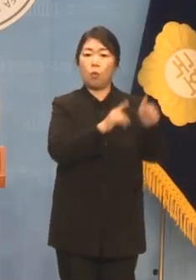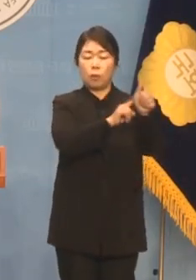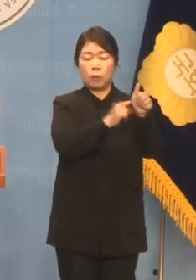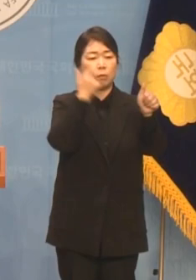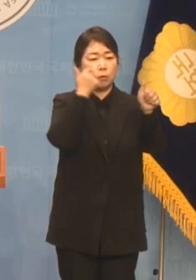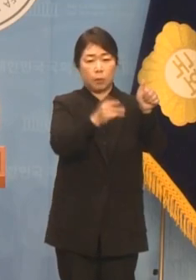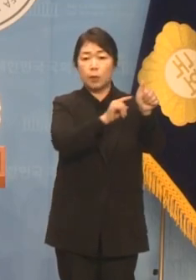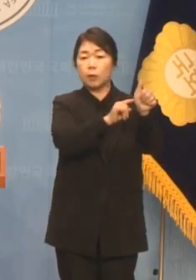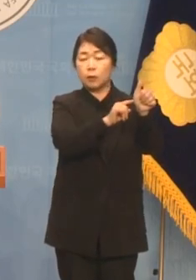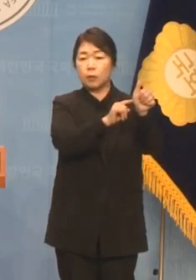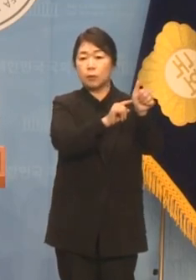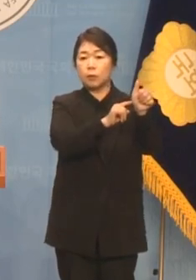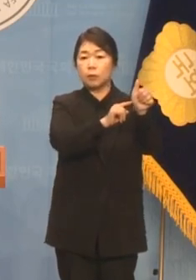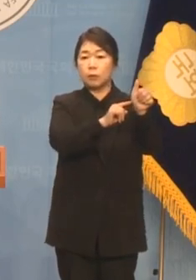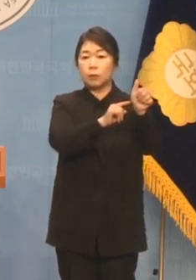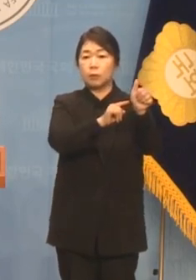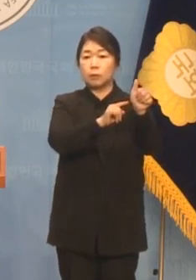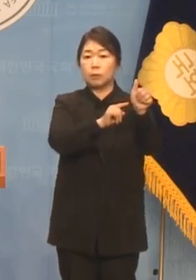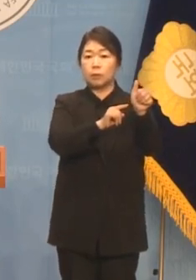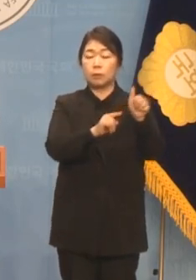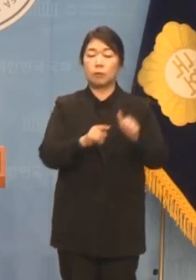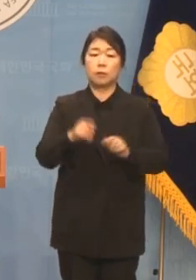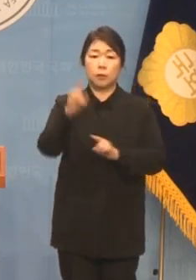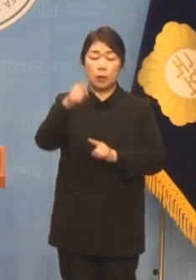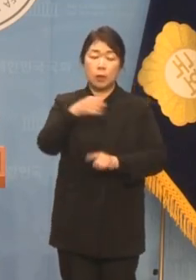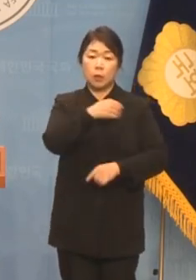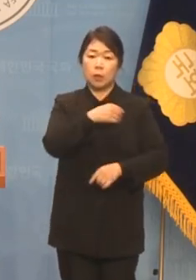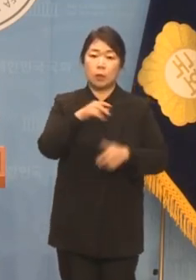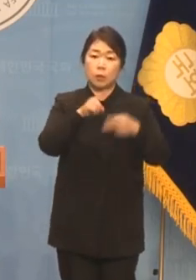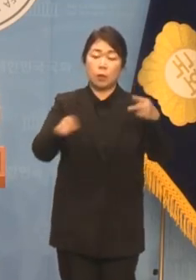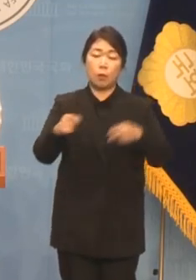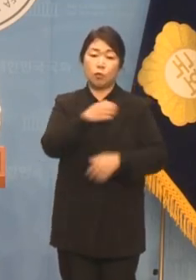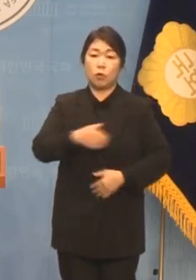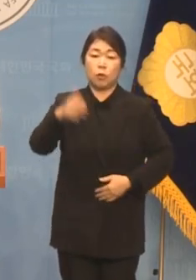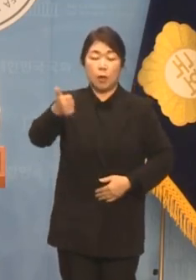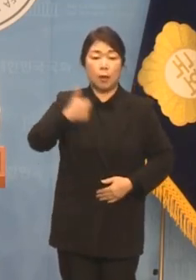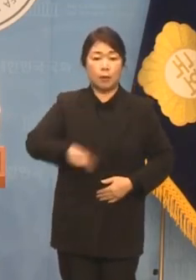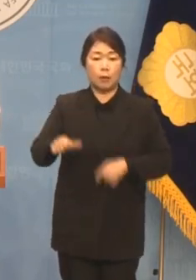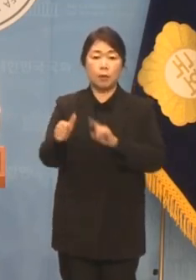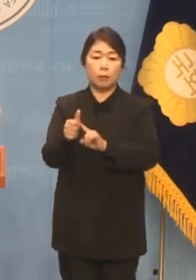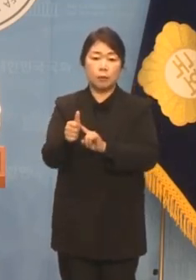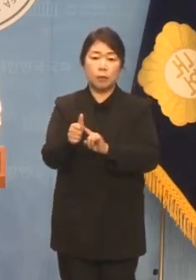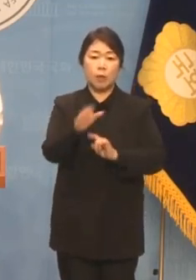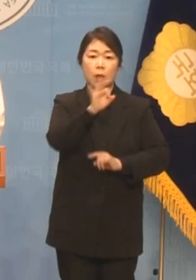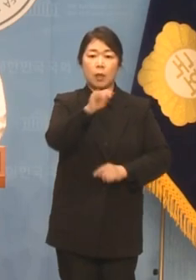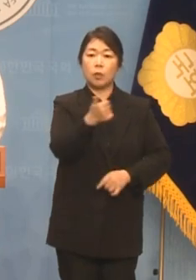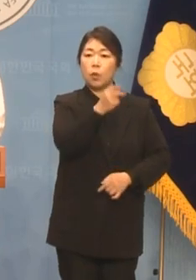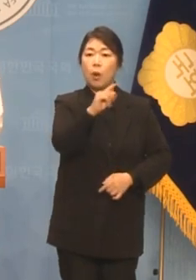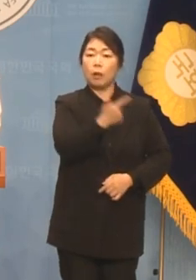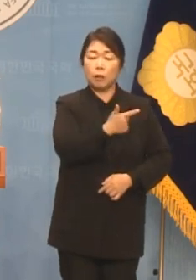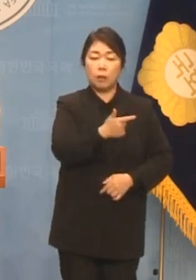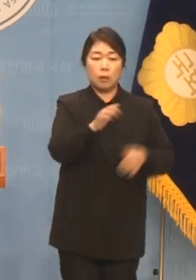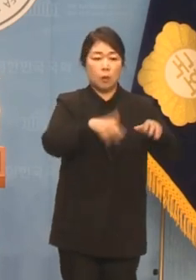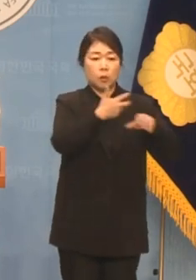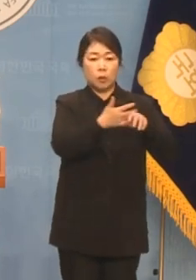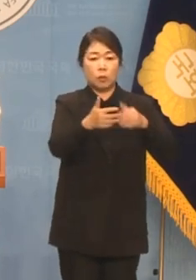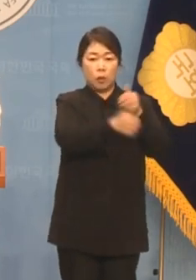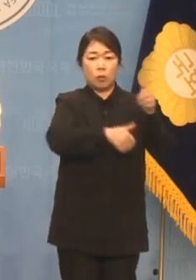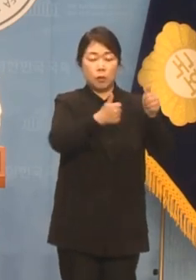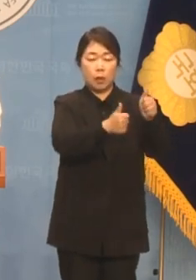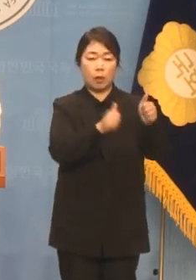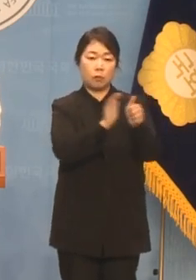있다 이성 서대문 구청장의 아들은 인요한 혁신위원장으로 혁신 위원장의 수행